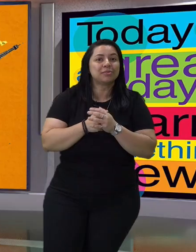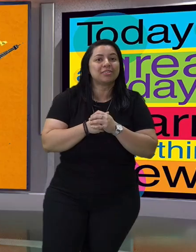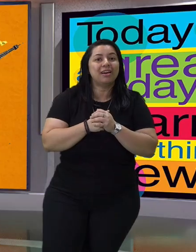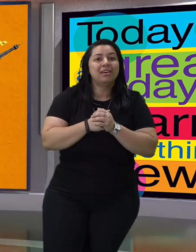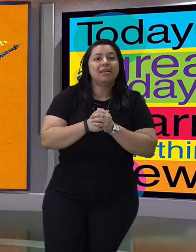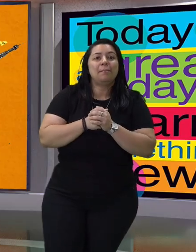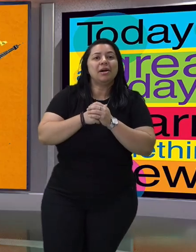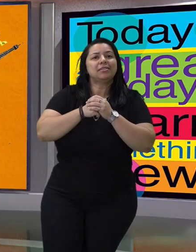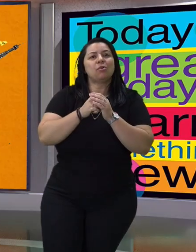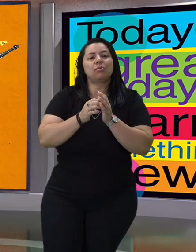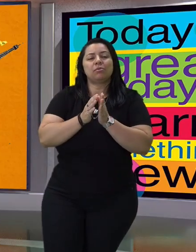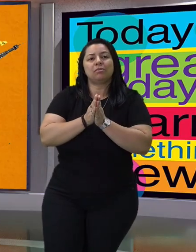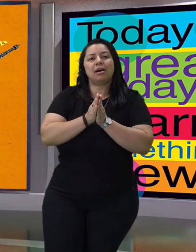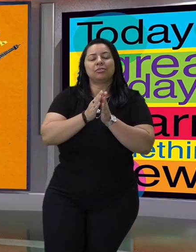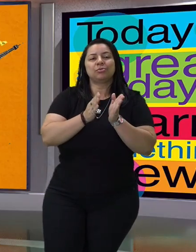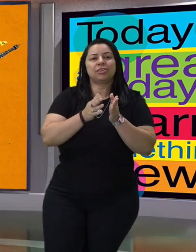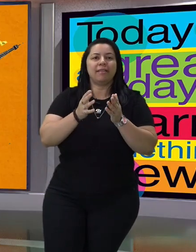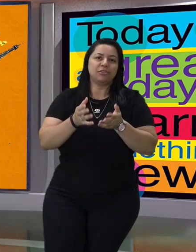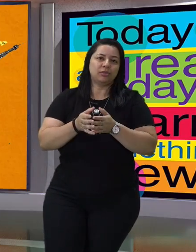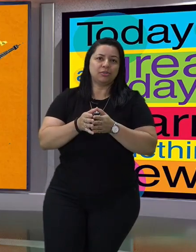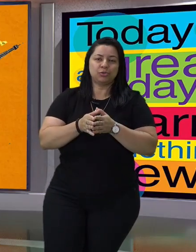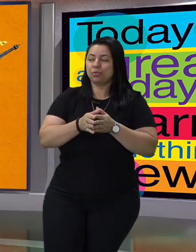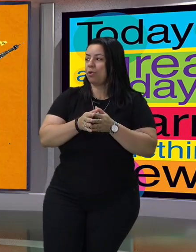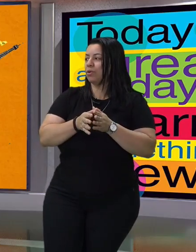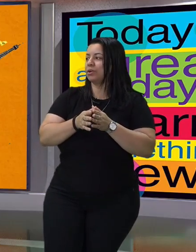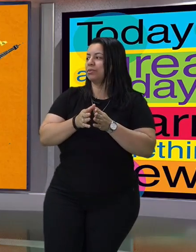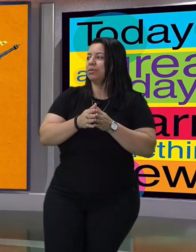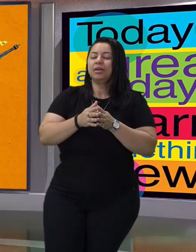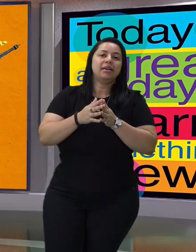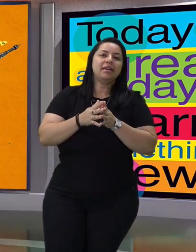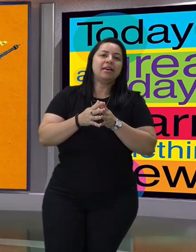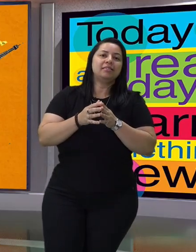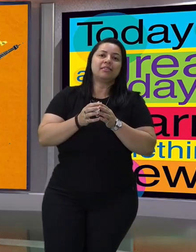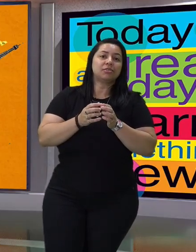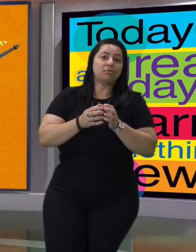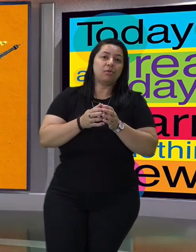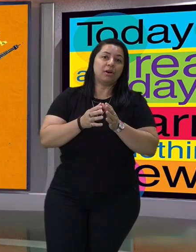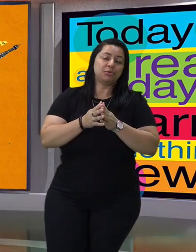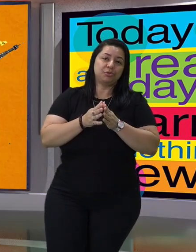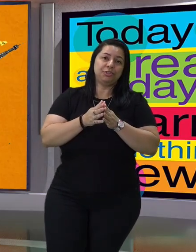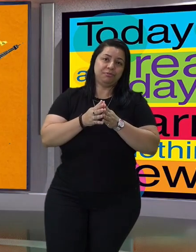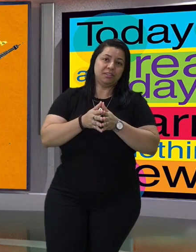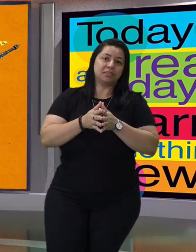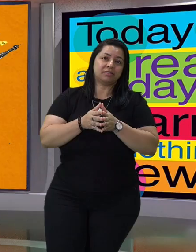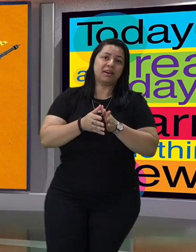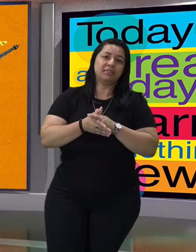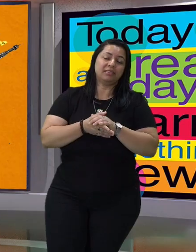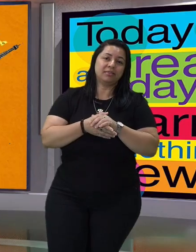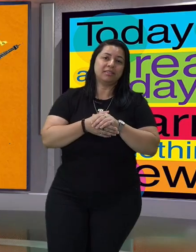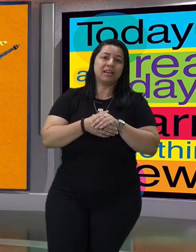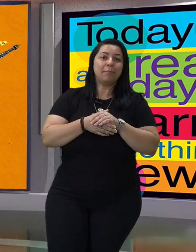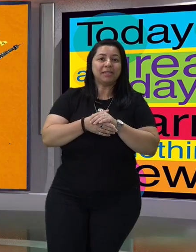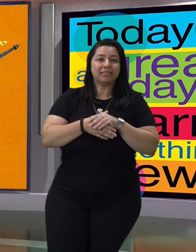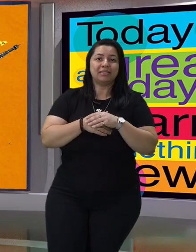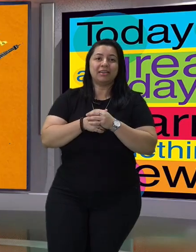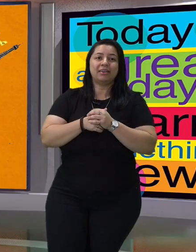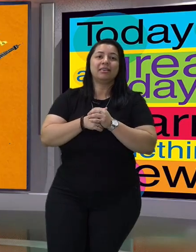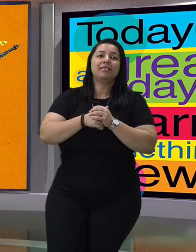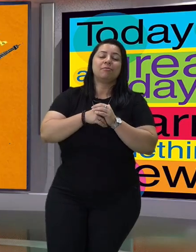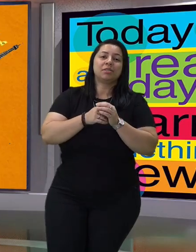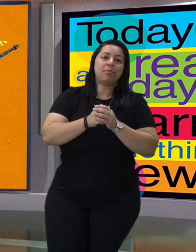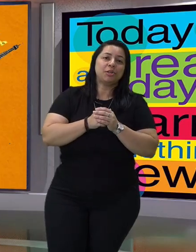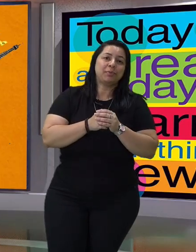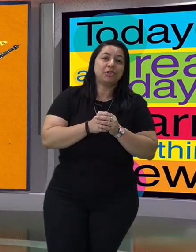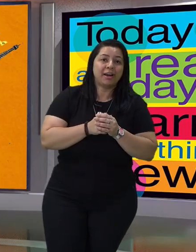4 assuntos, né? Fora. Mas são assuntos relacionados um com o outro e eles não são assuntos difíceis, tá? Então, assim, dá para